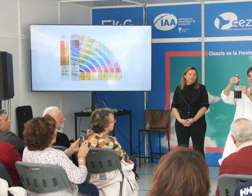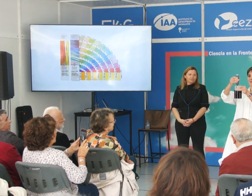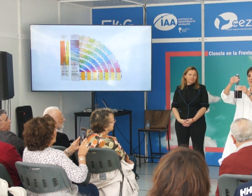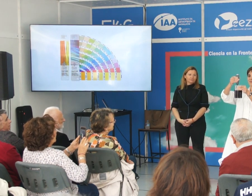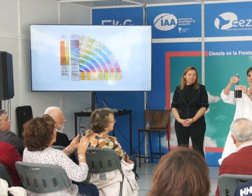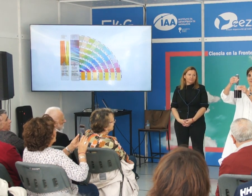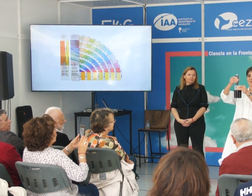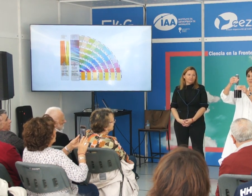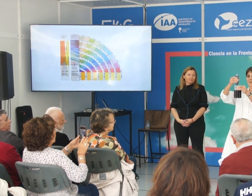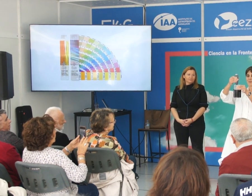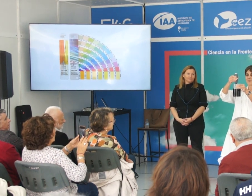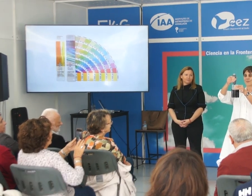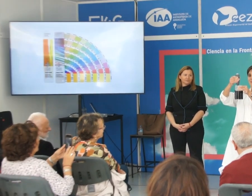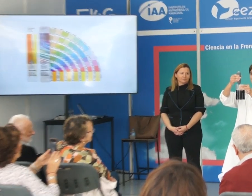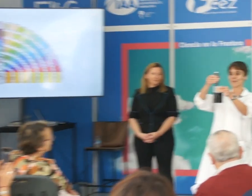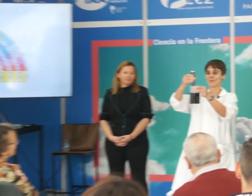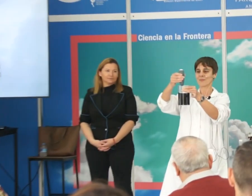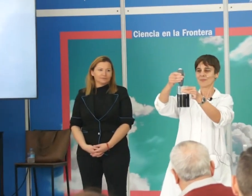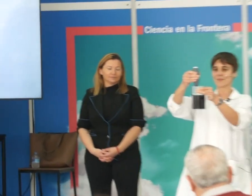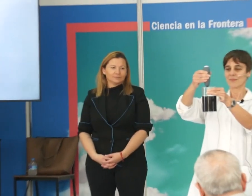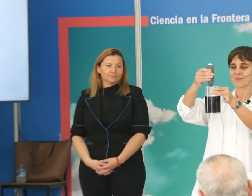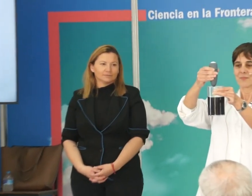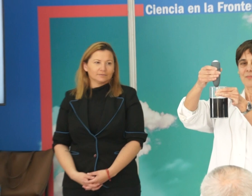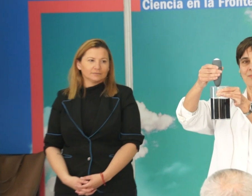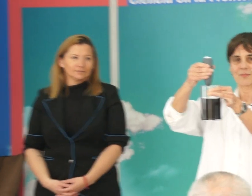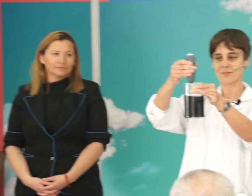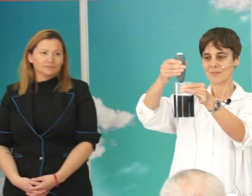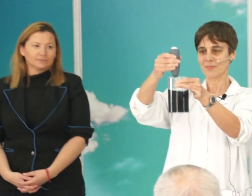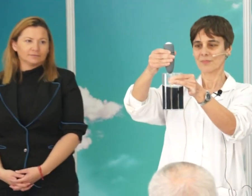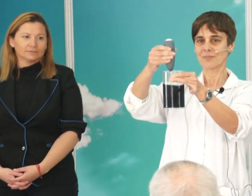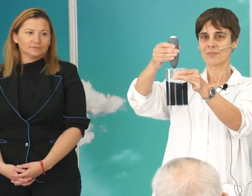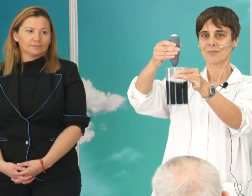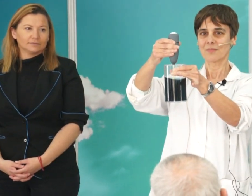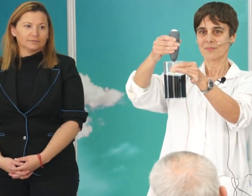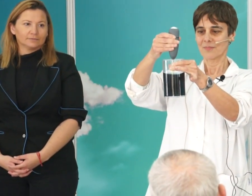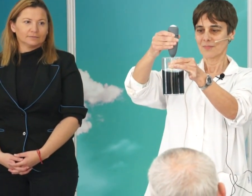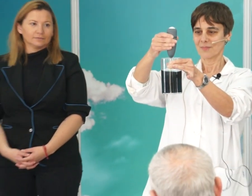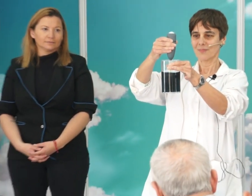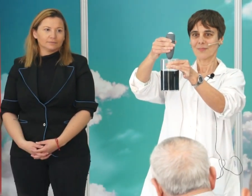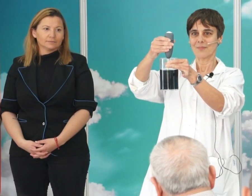Thank you.